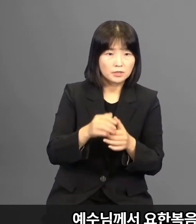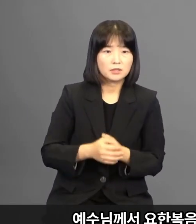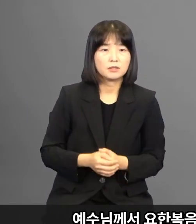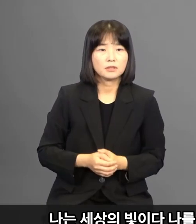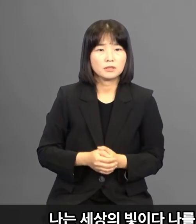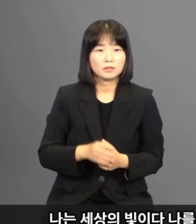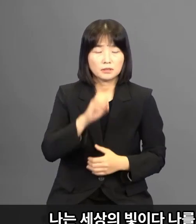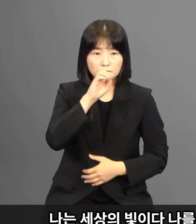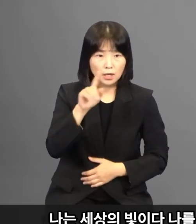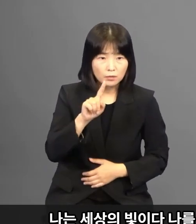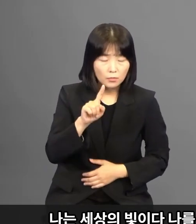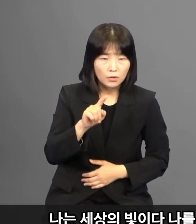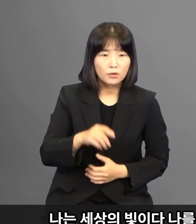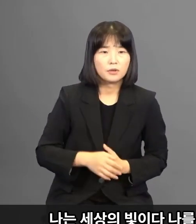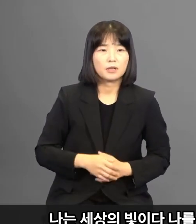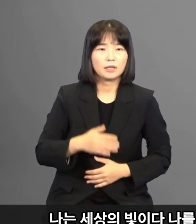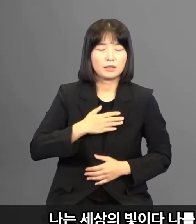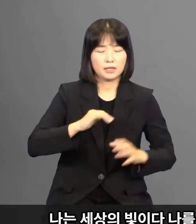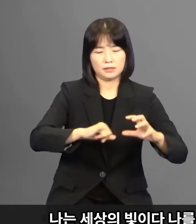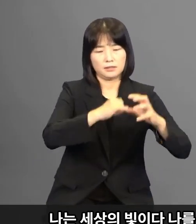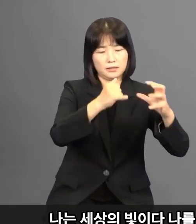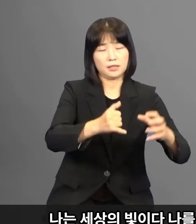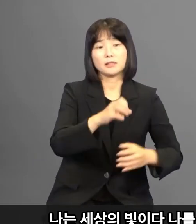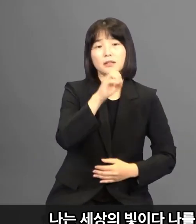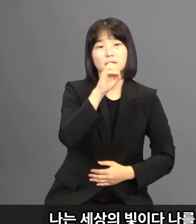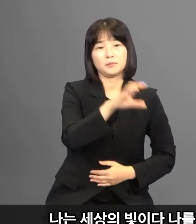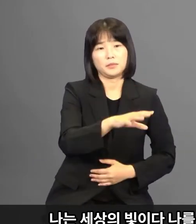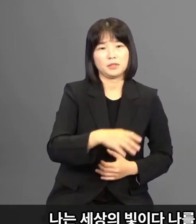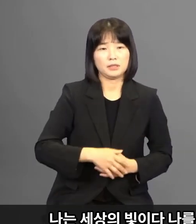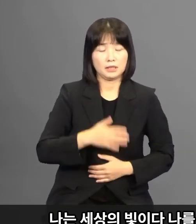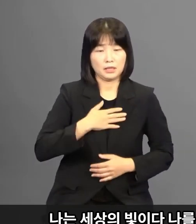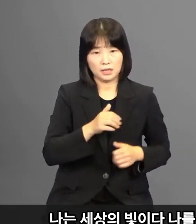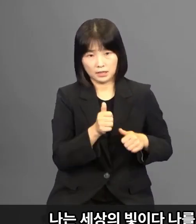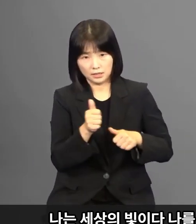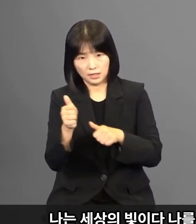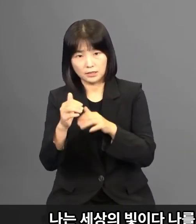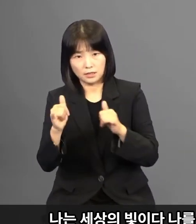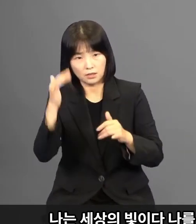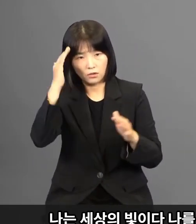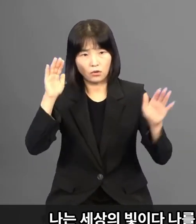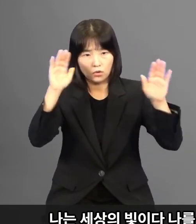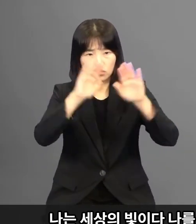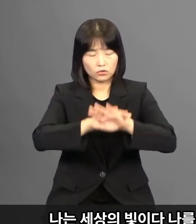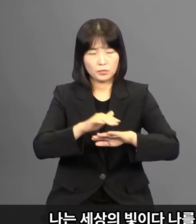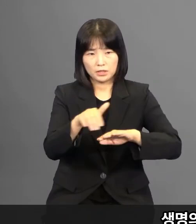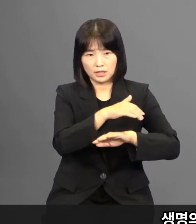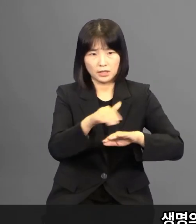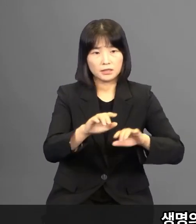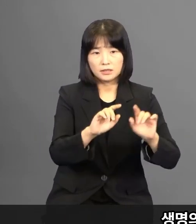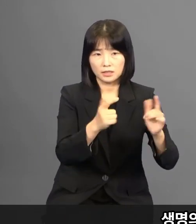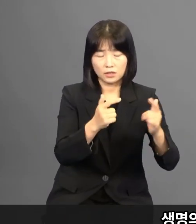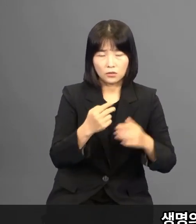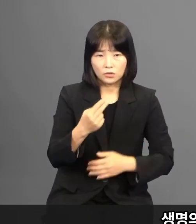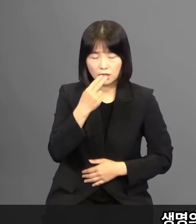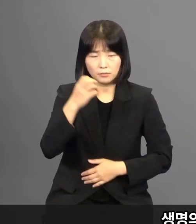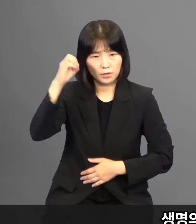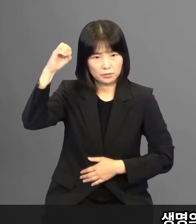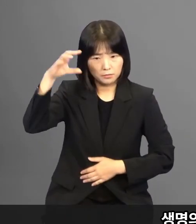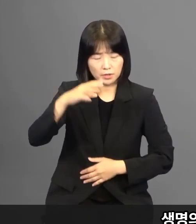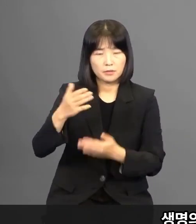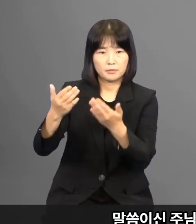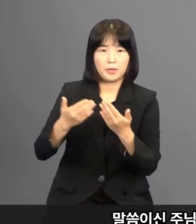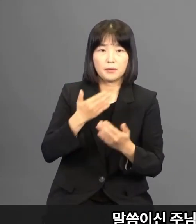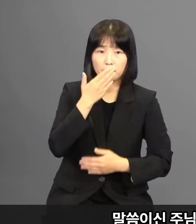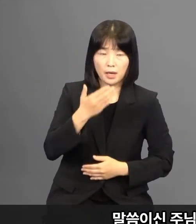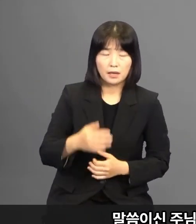뭐라고 하셨습니까? 나는 세상의 빛이다. 나를 따르는 사람은 어둠 속에 다니지 않고 생명의 빛을 얻을